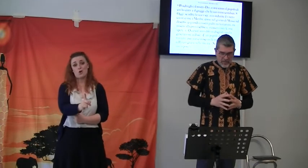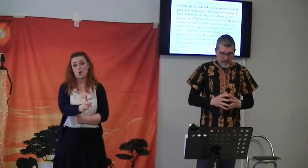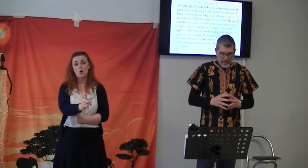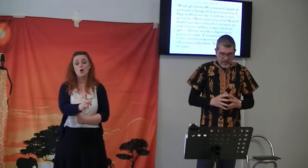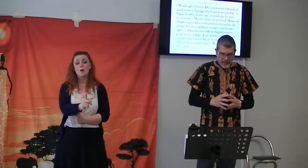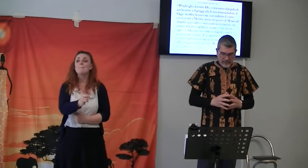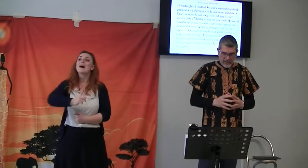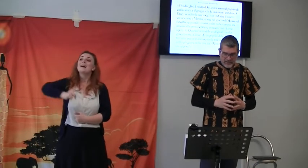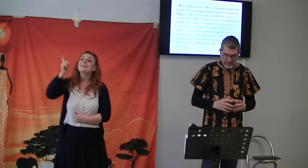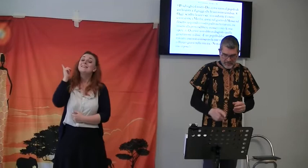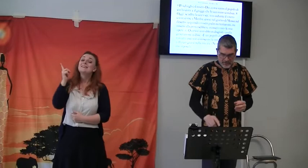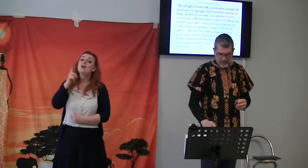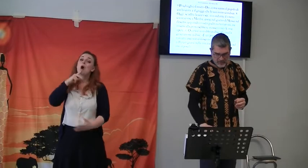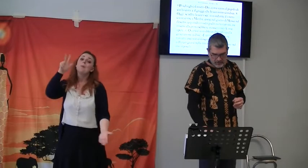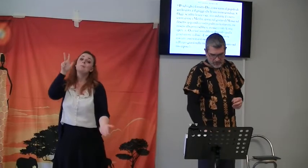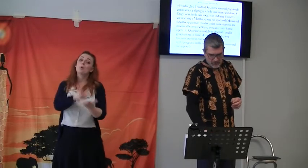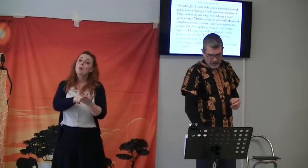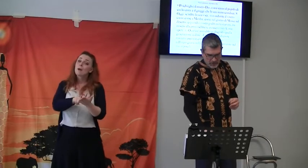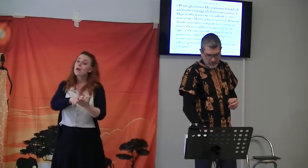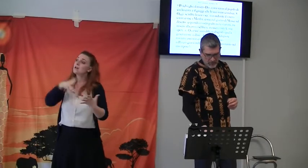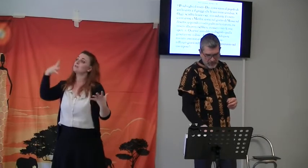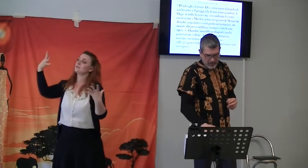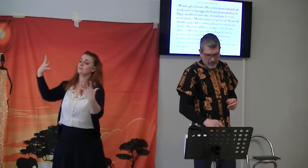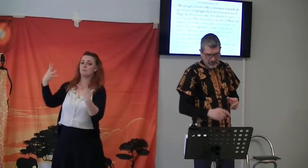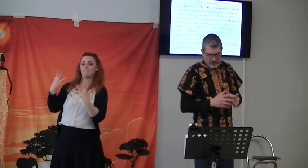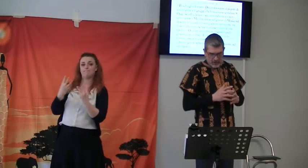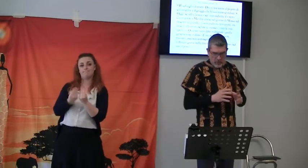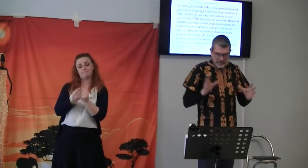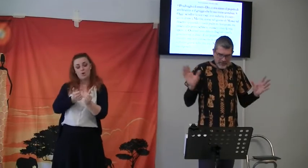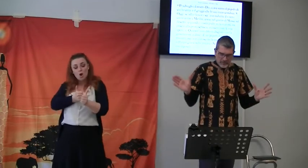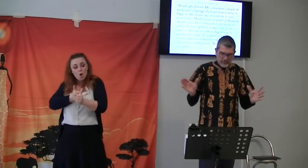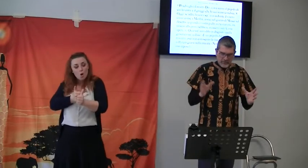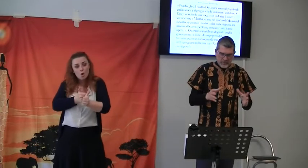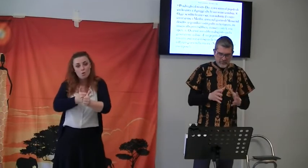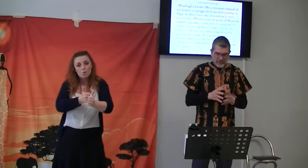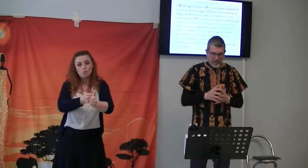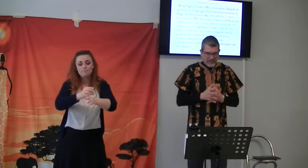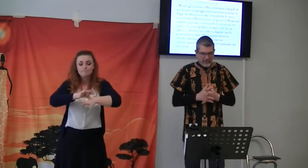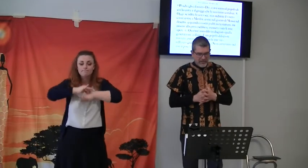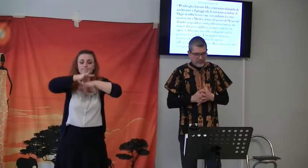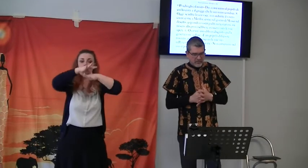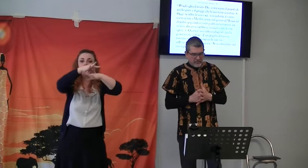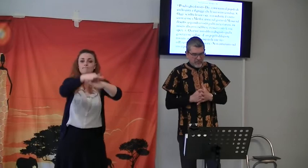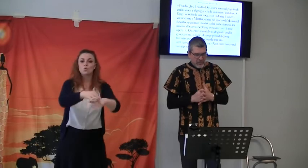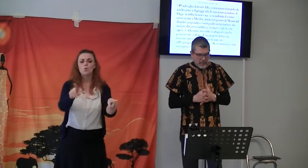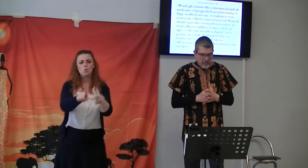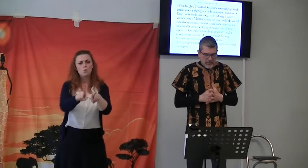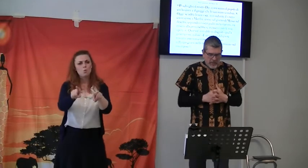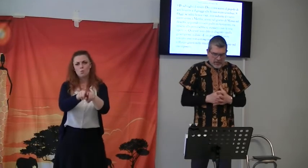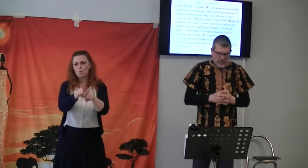noi e di assisterci, di guidarci, come ha fatto per il popolo di Israele nel deserto.